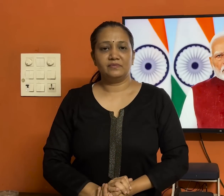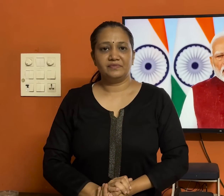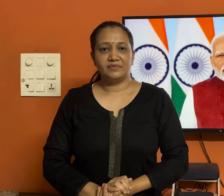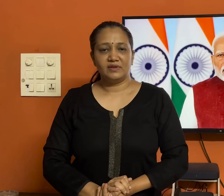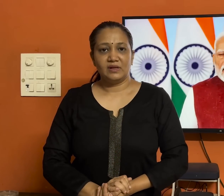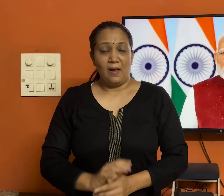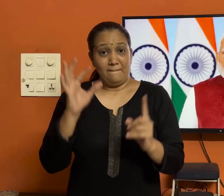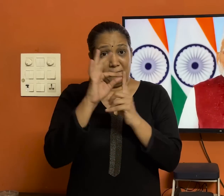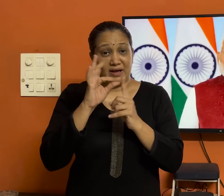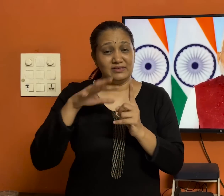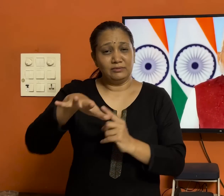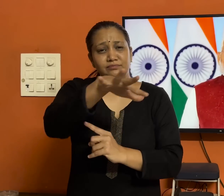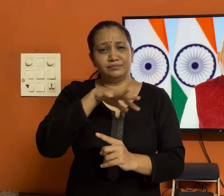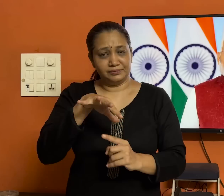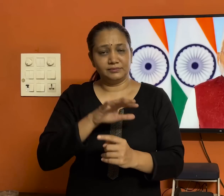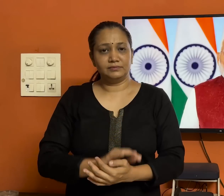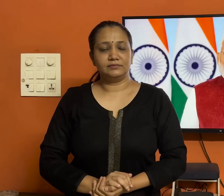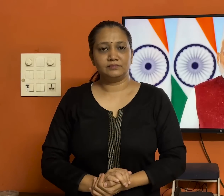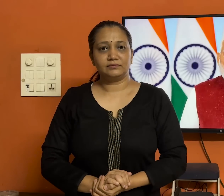जब पाकिस्तान में